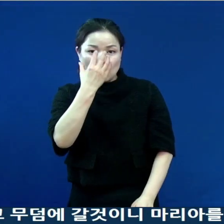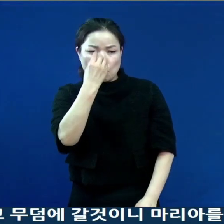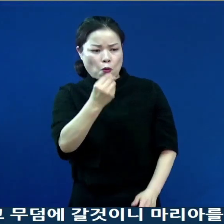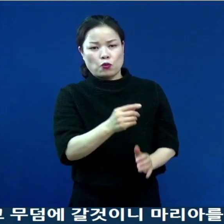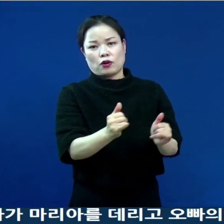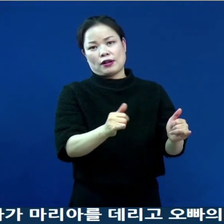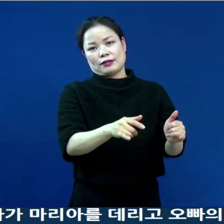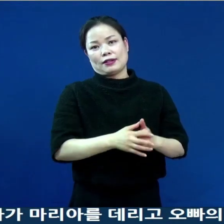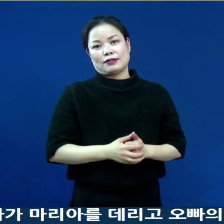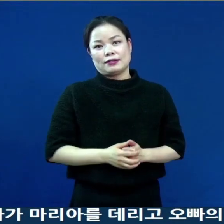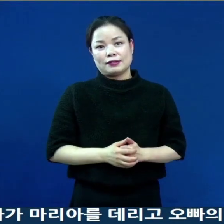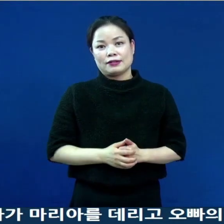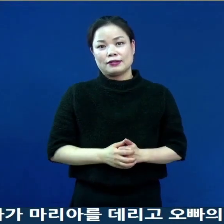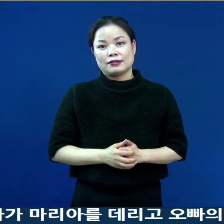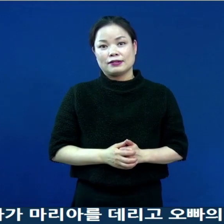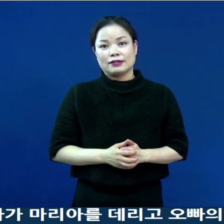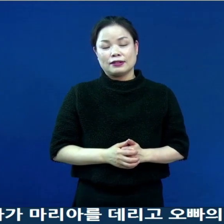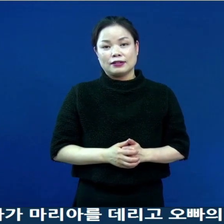되는 겁니다.